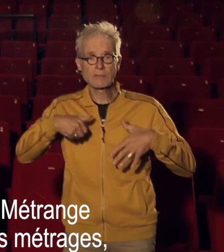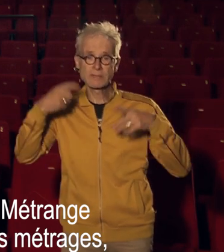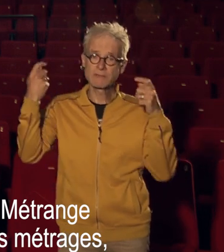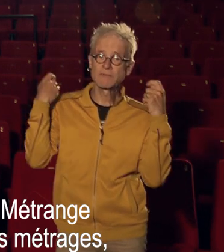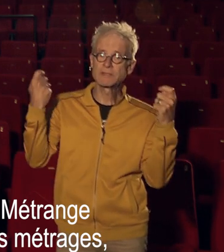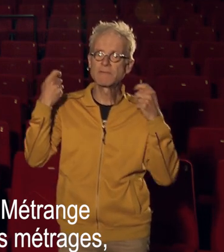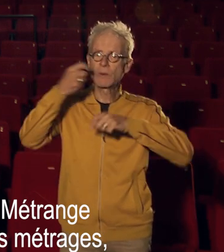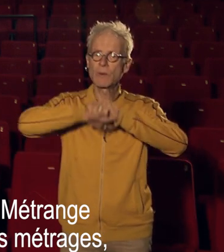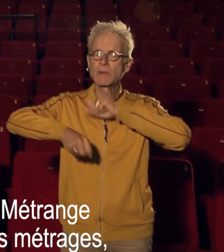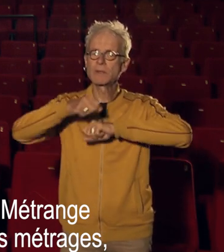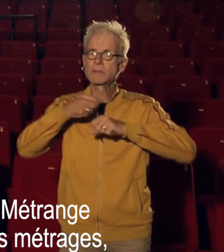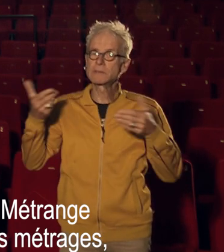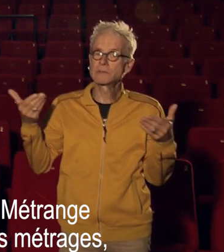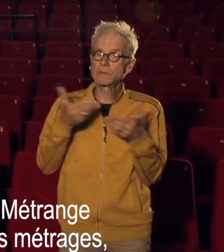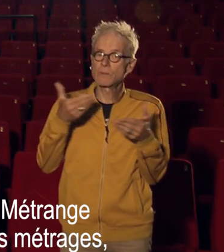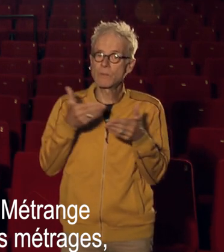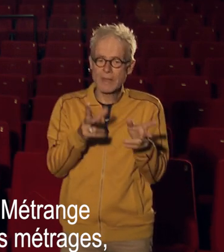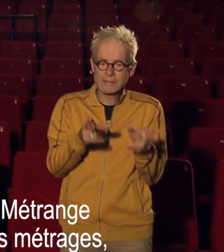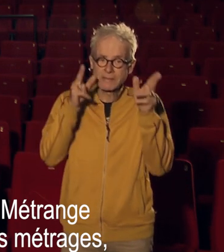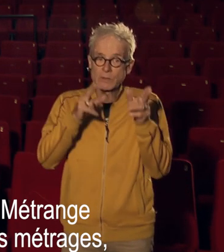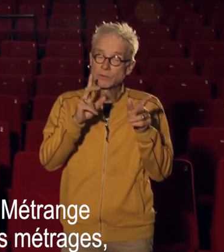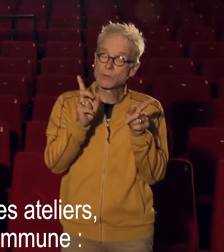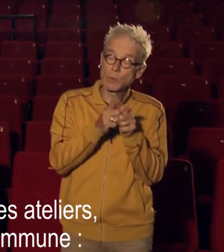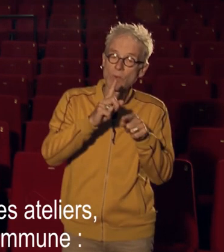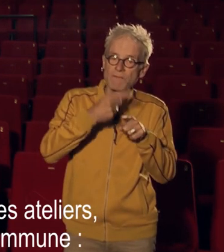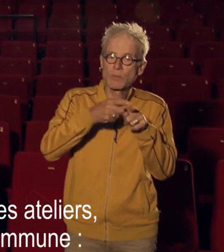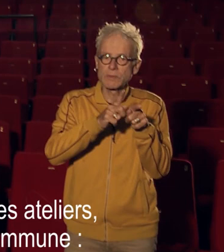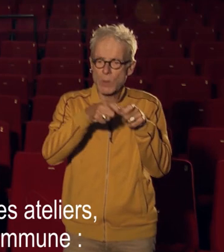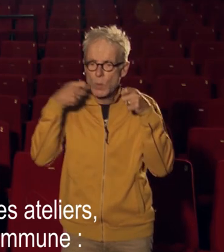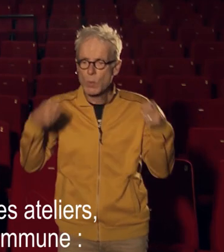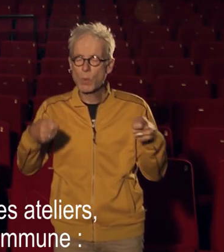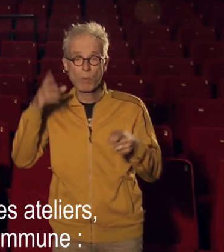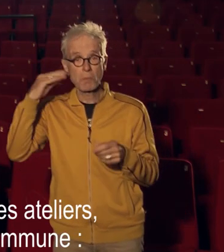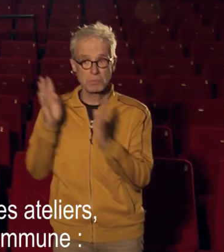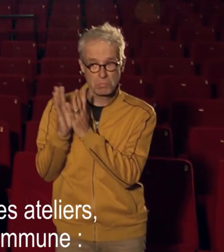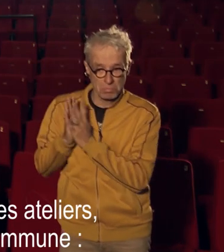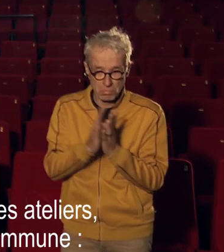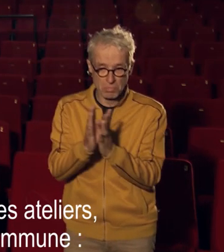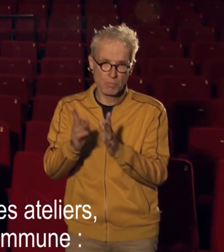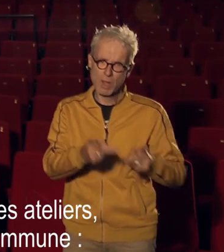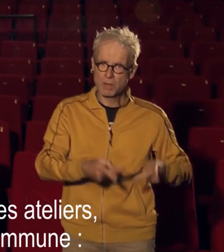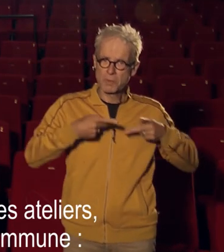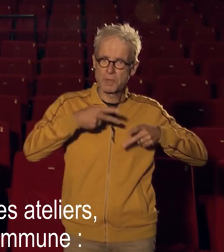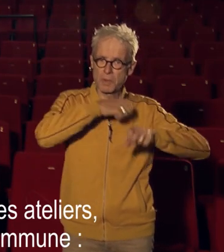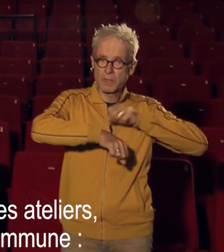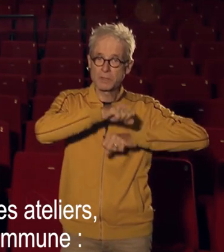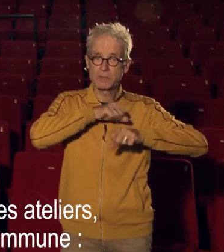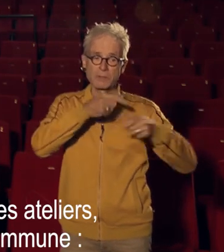Festival Court-Métrange vous propose des séances de courts et longs métrages, des rencontres avec des professionnels, des ateliers et expositions autour d'une